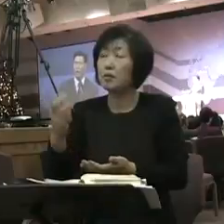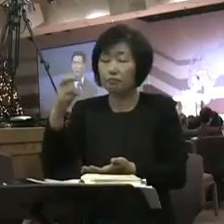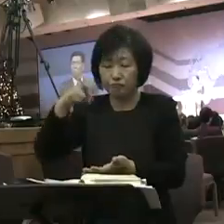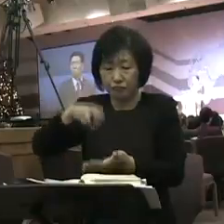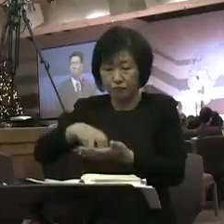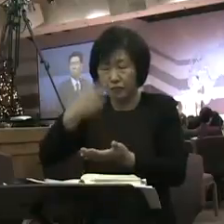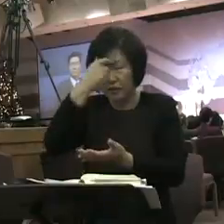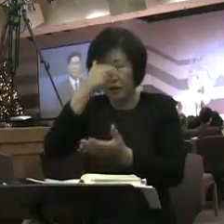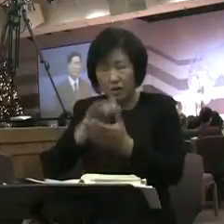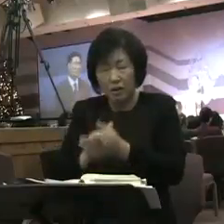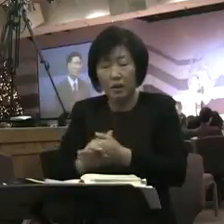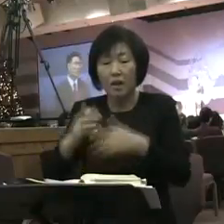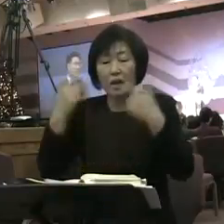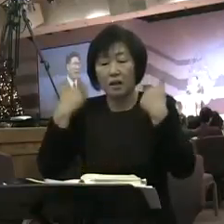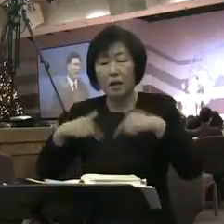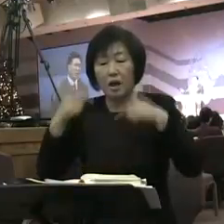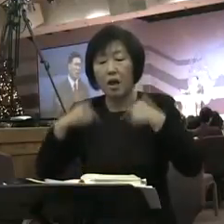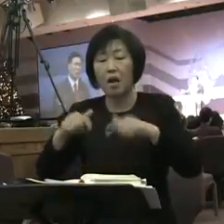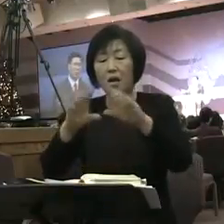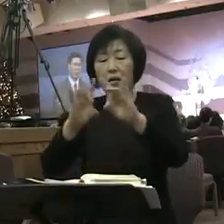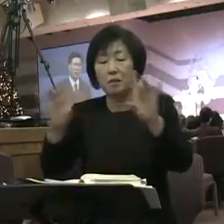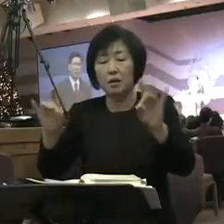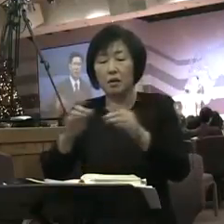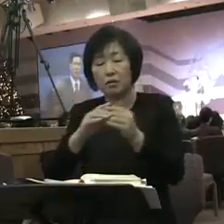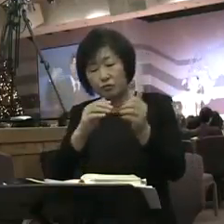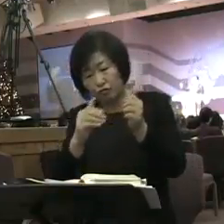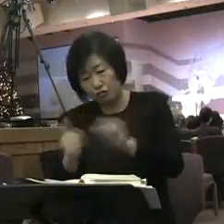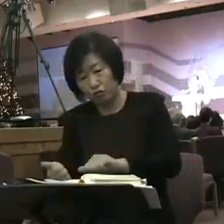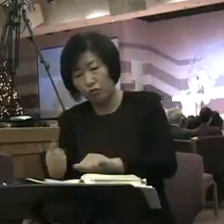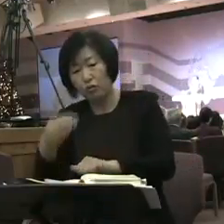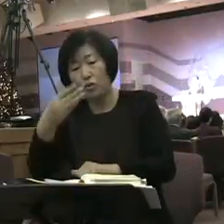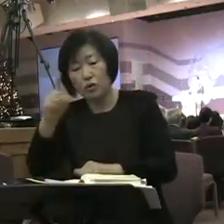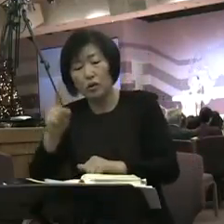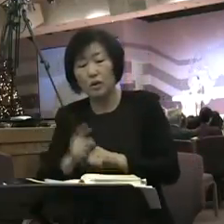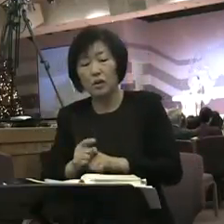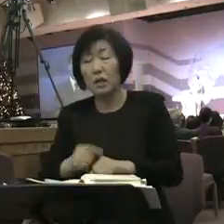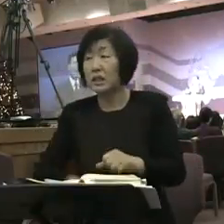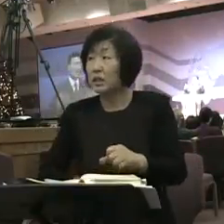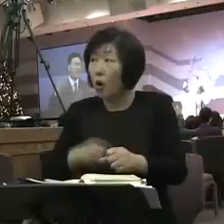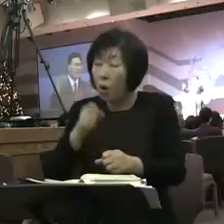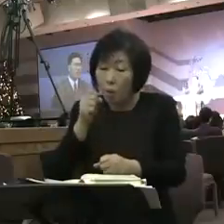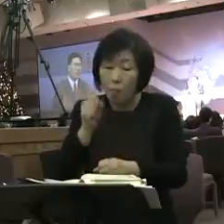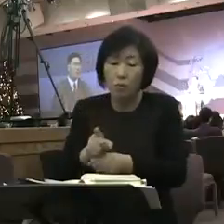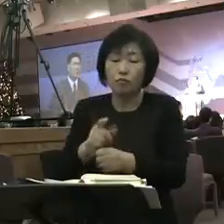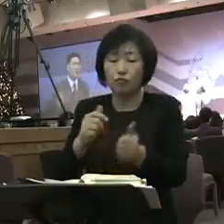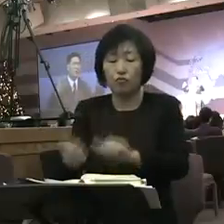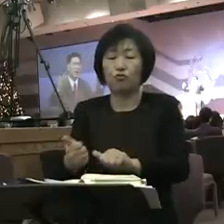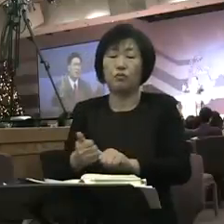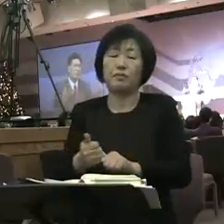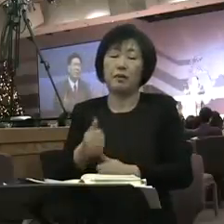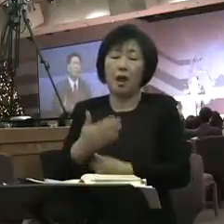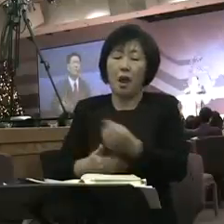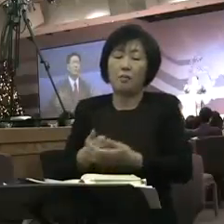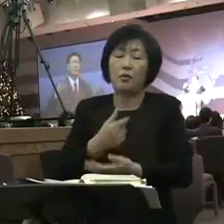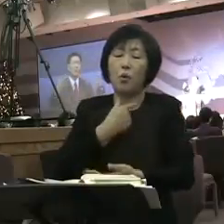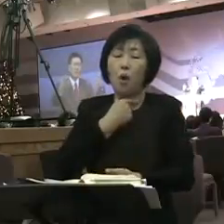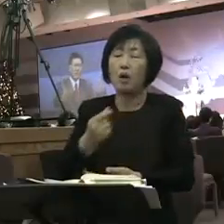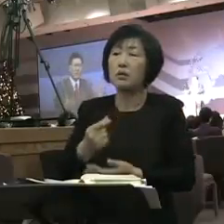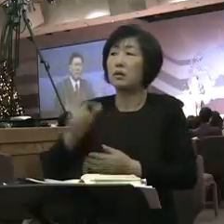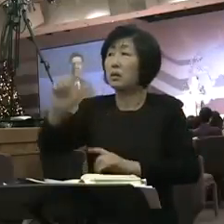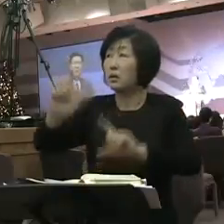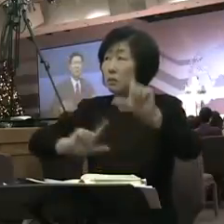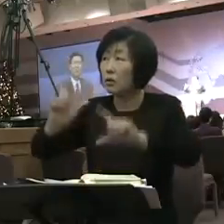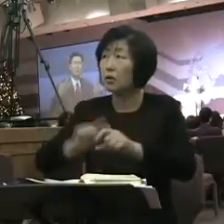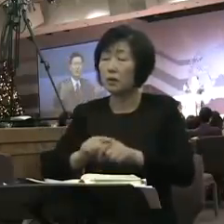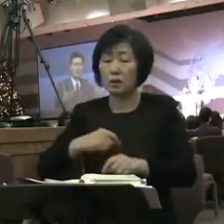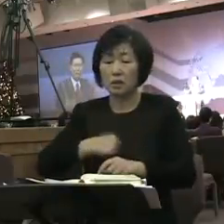죽노라. 자기 자신 자아가 죽고 정말 자기의 성품이 죽으며 하나님께서 원하시는 그 아름다운 모습으로